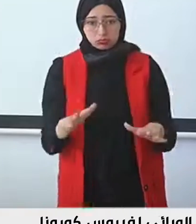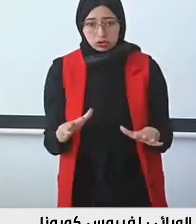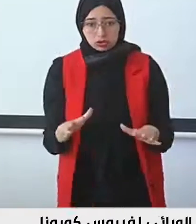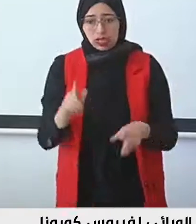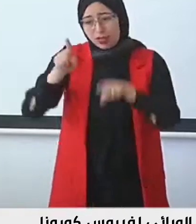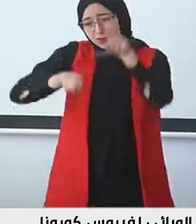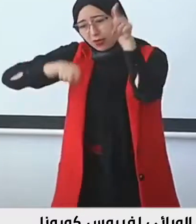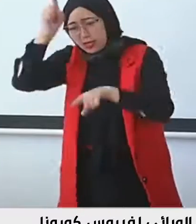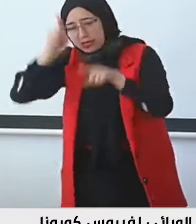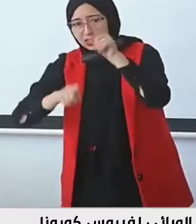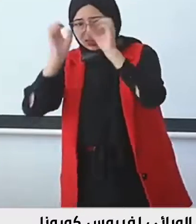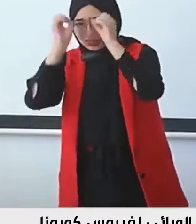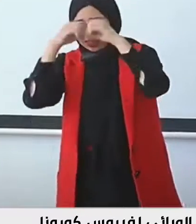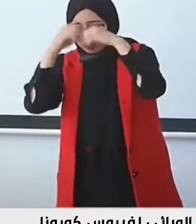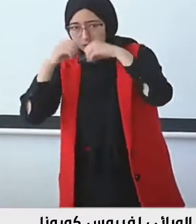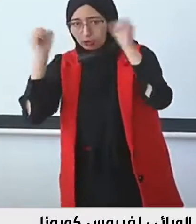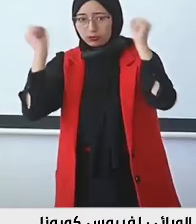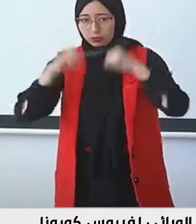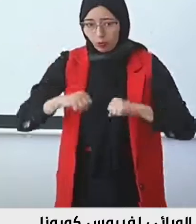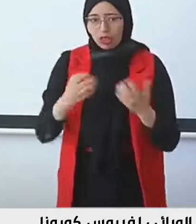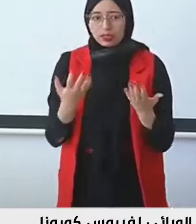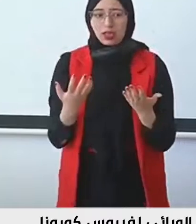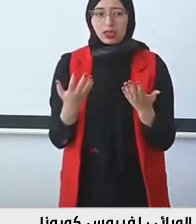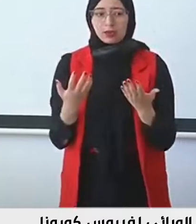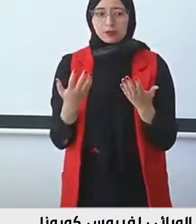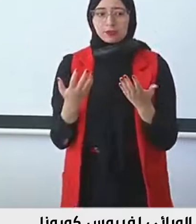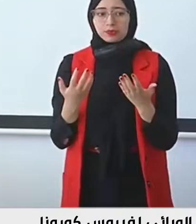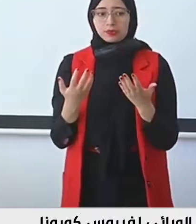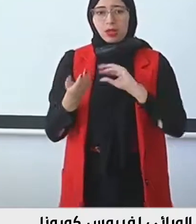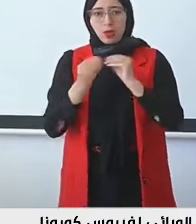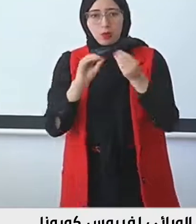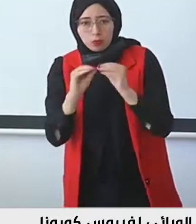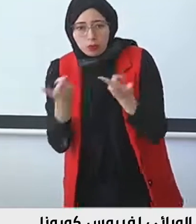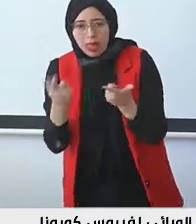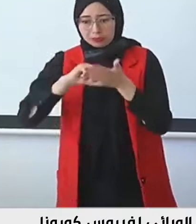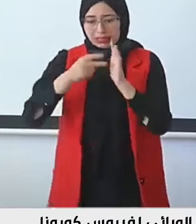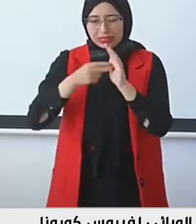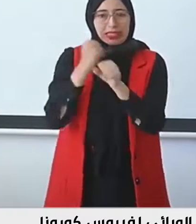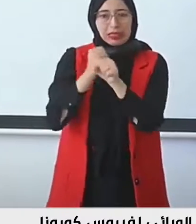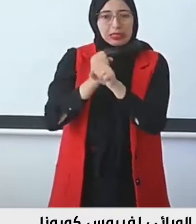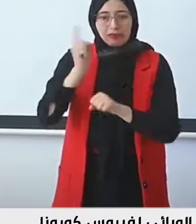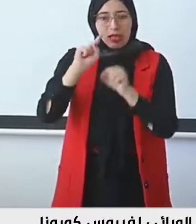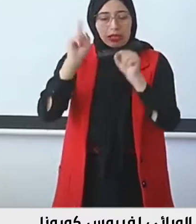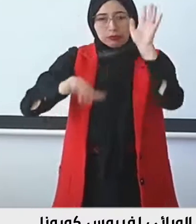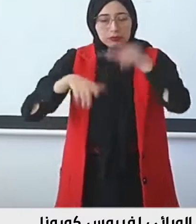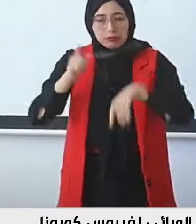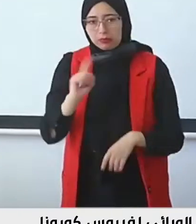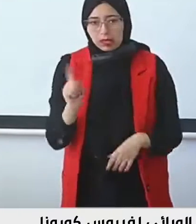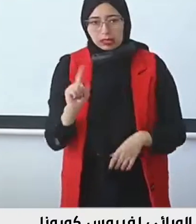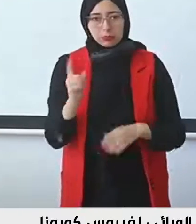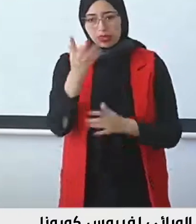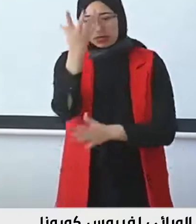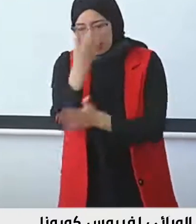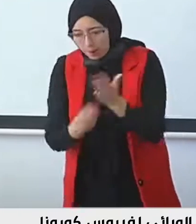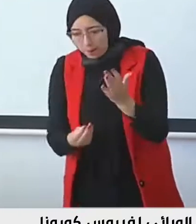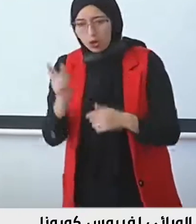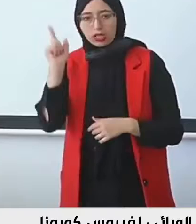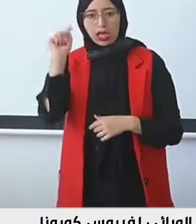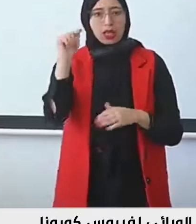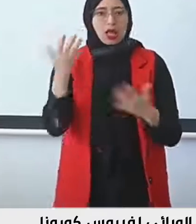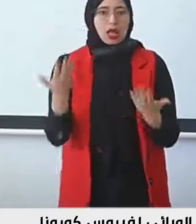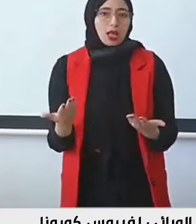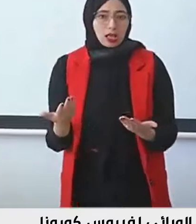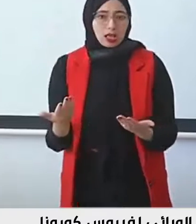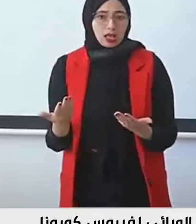فما بعض المخابر نجموا يتعرضوا ل دي بروبليم تكنيك، انه مثلا الرياكسيون ما صارتلوش